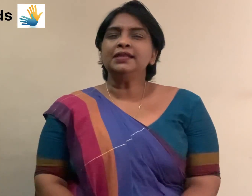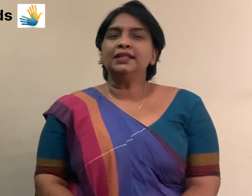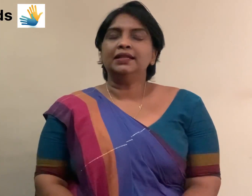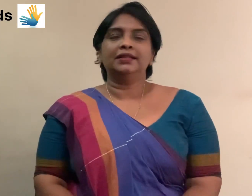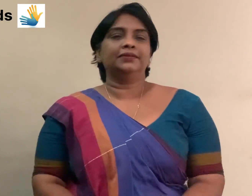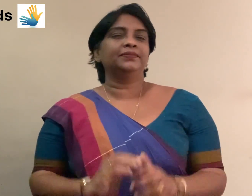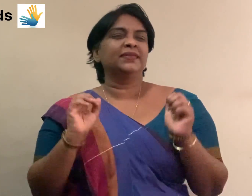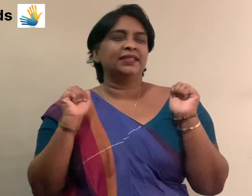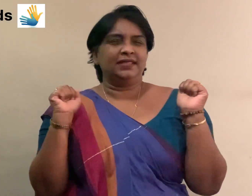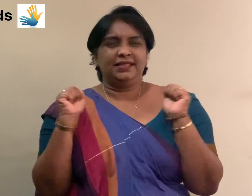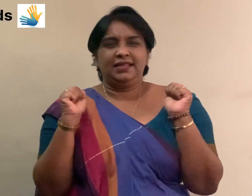සීතල.